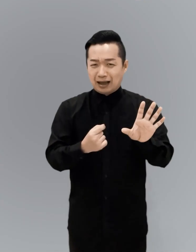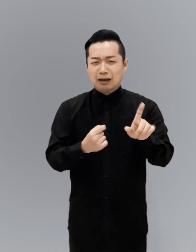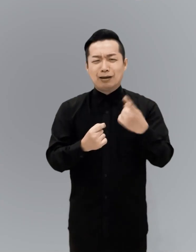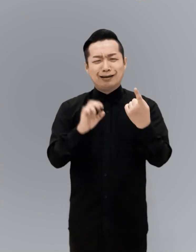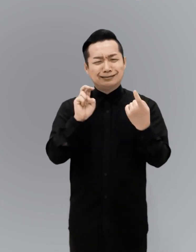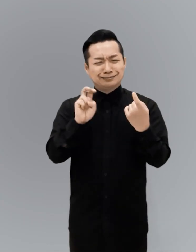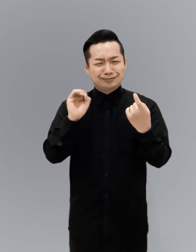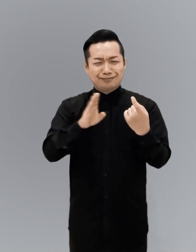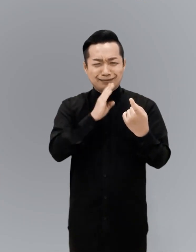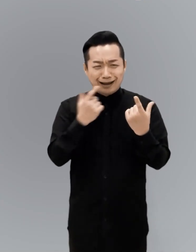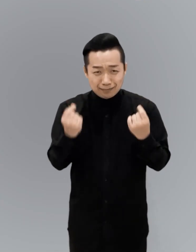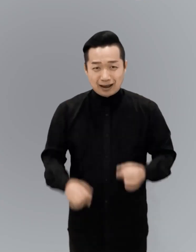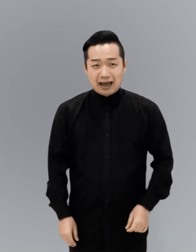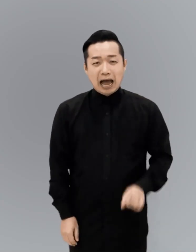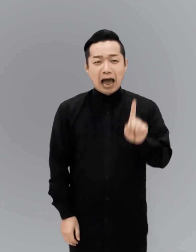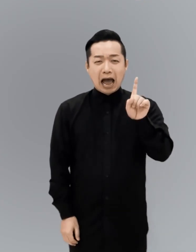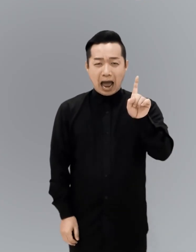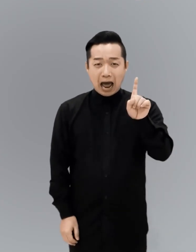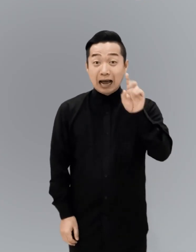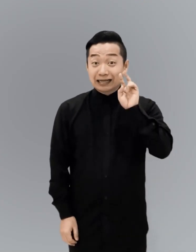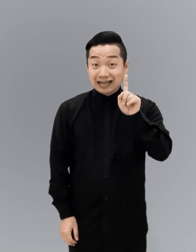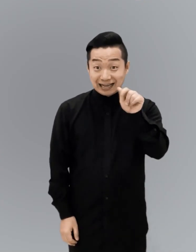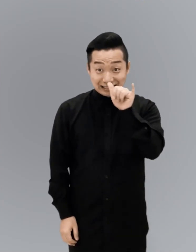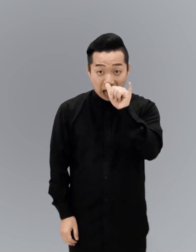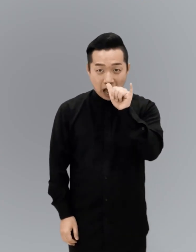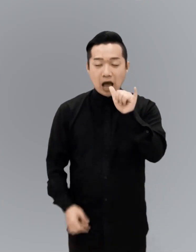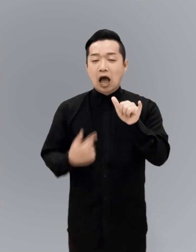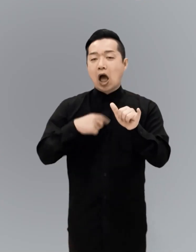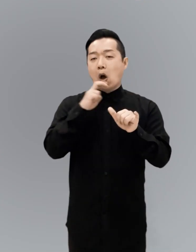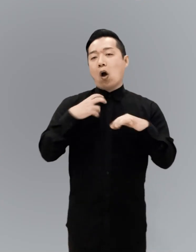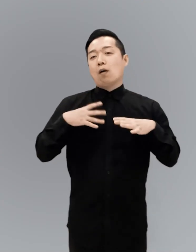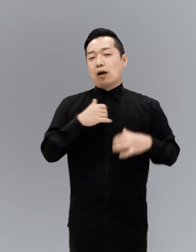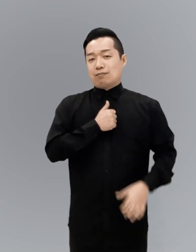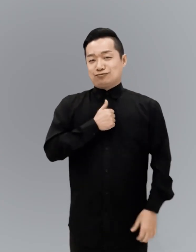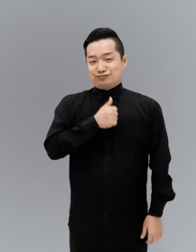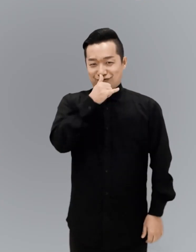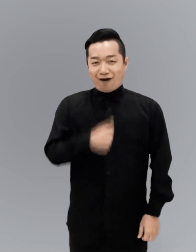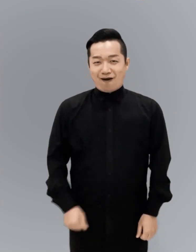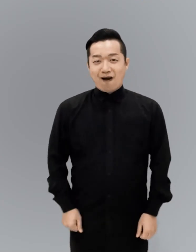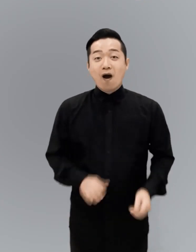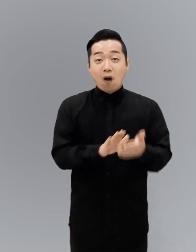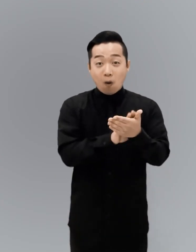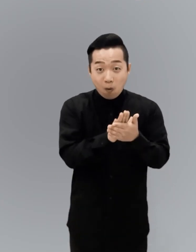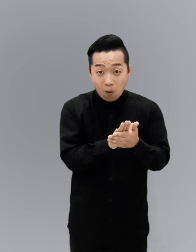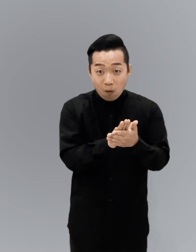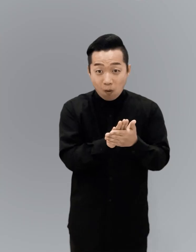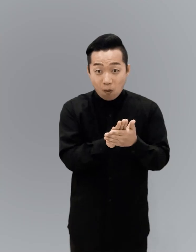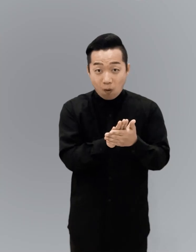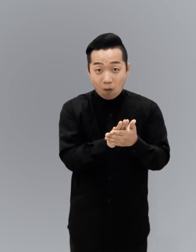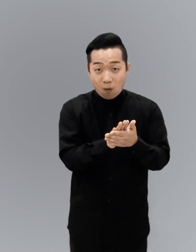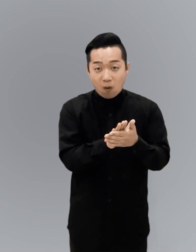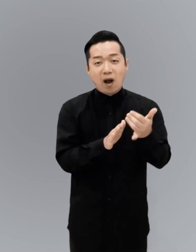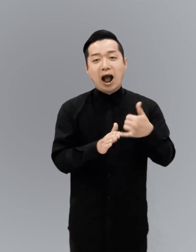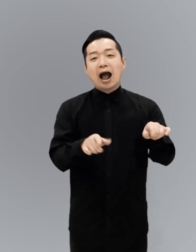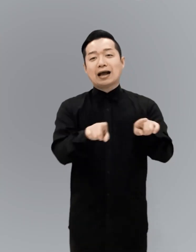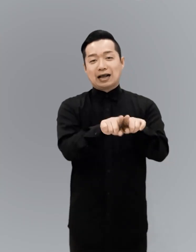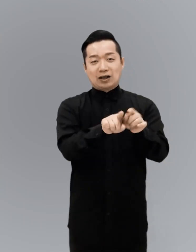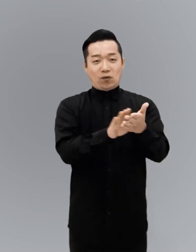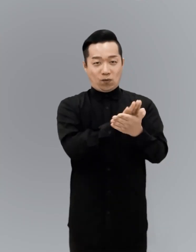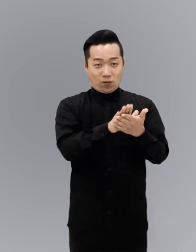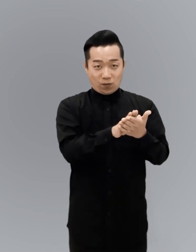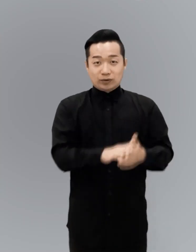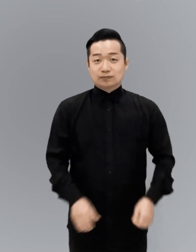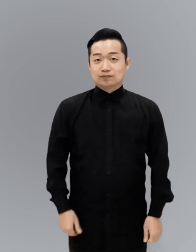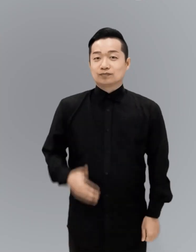싶지만 120%인 것 같기는 해요. 하나 좀 틀린 게 있다면 제가 놀이부심이 있기 때문에 놀이는